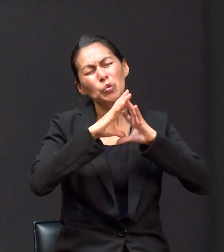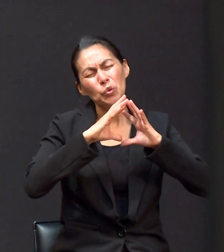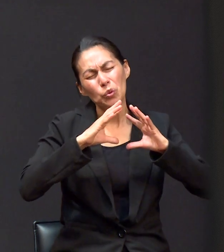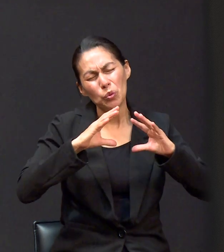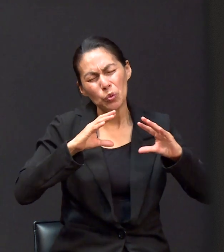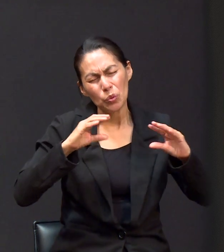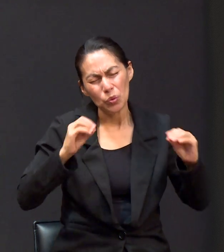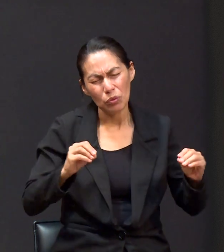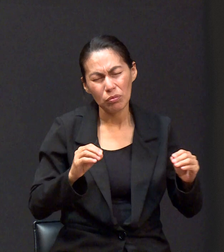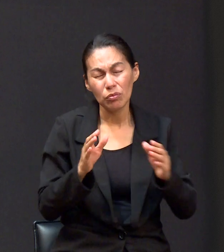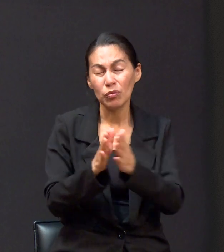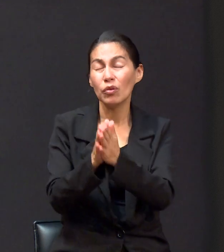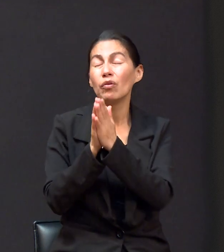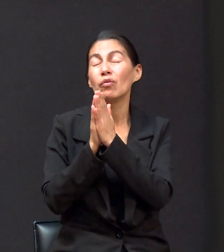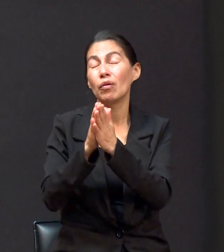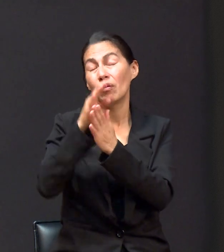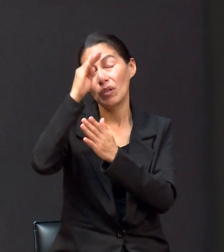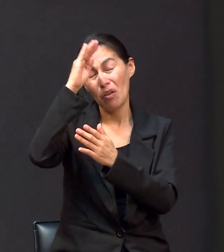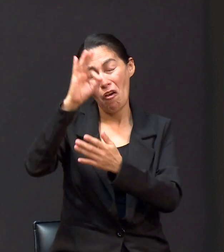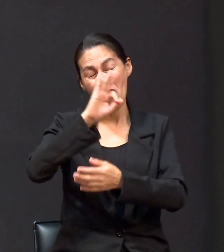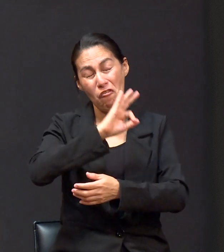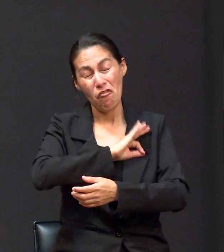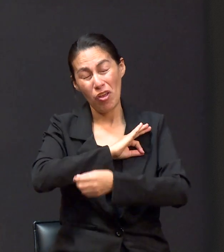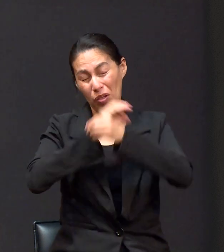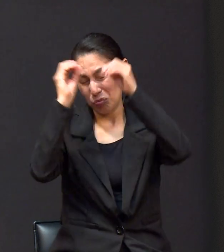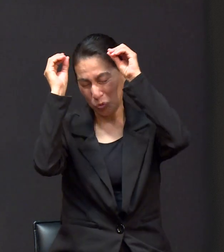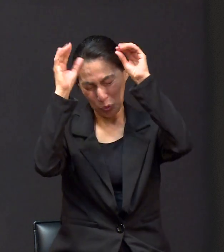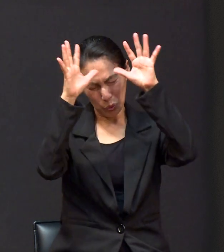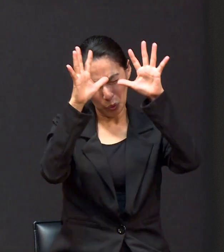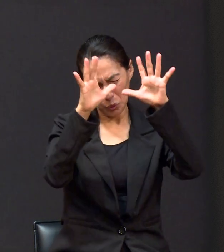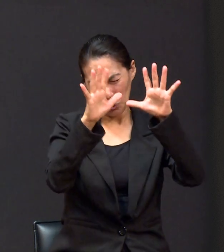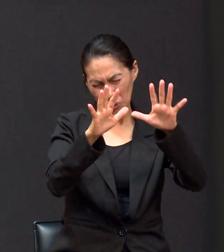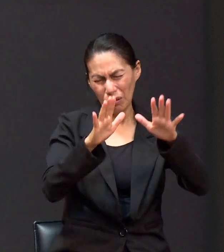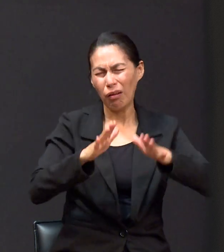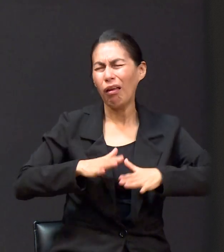Señor. Y danos la fe, Padre, para todos